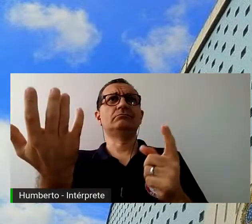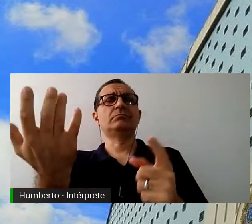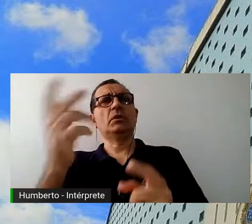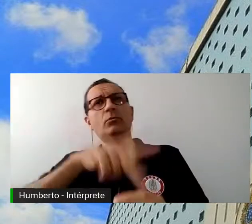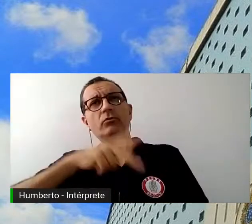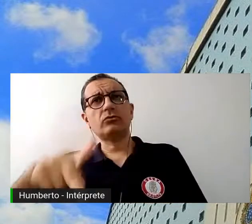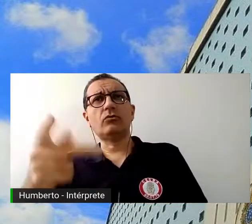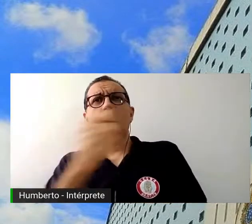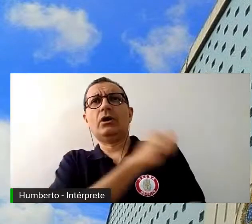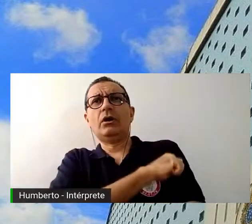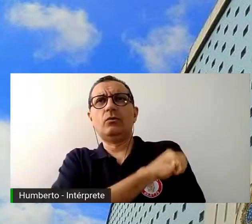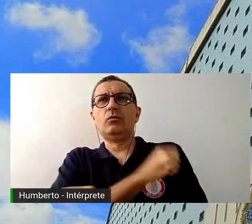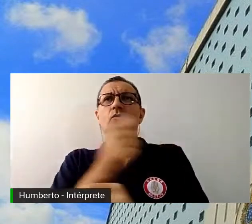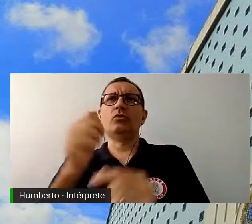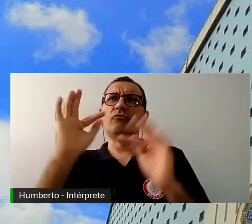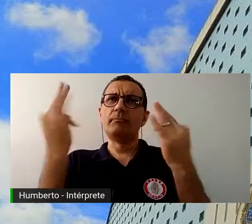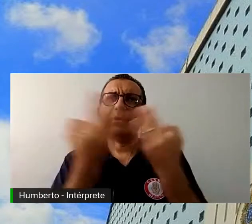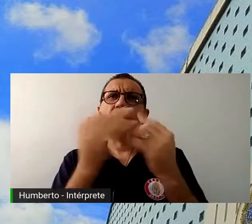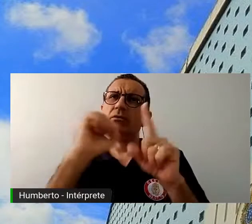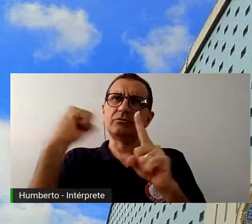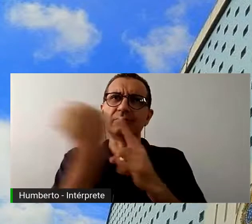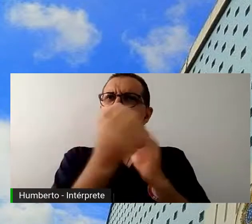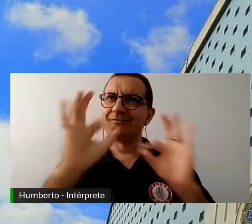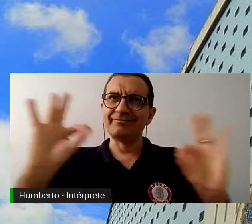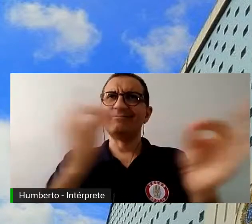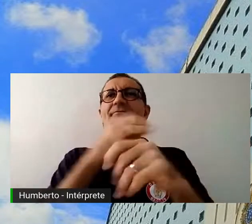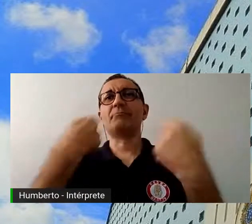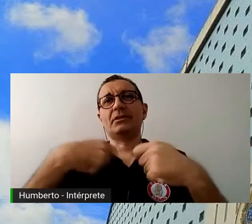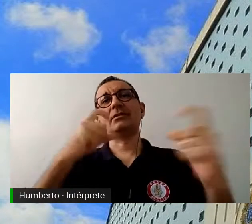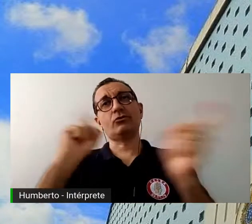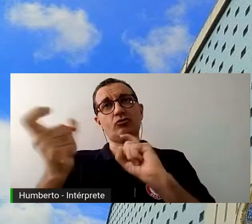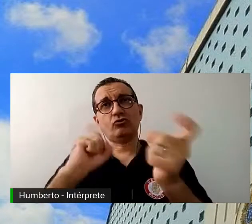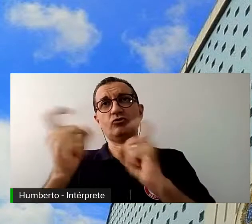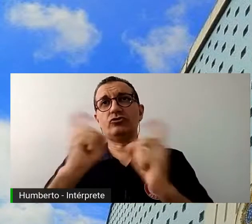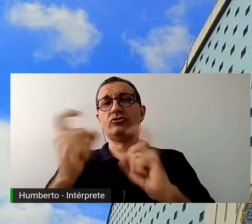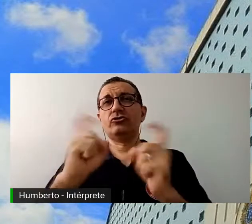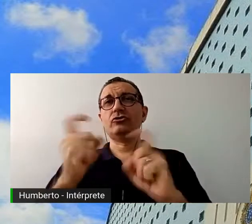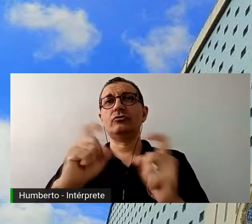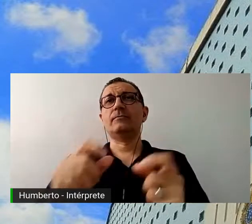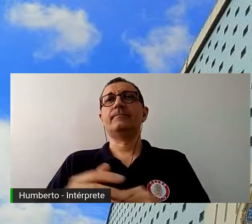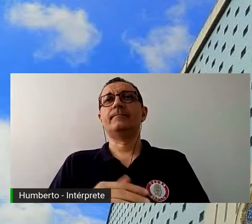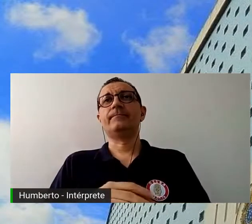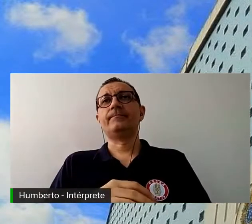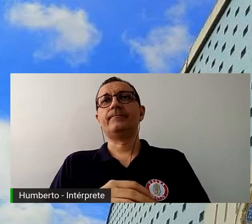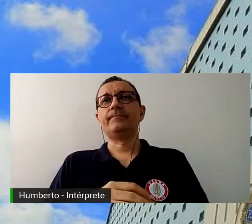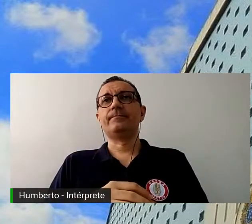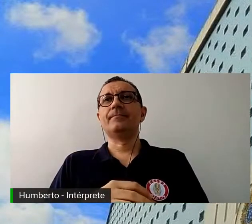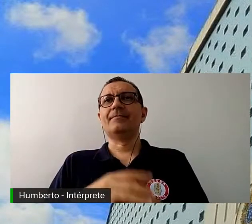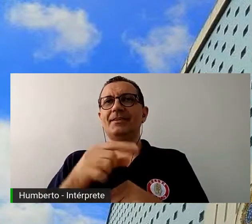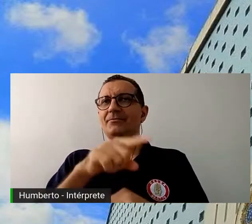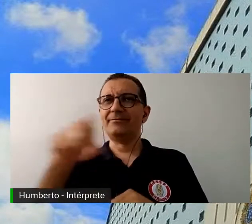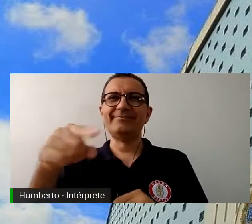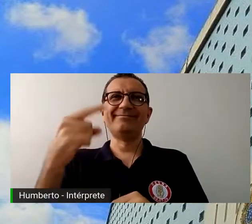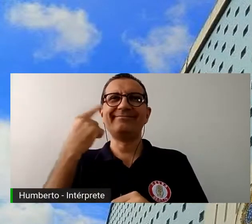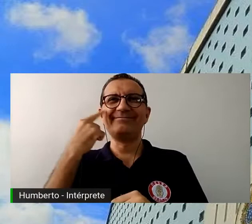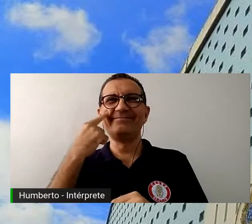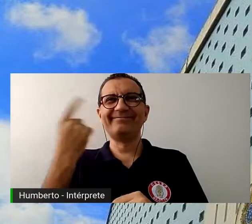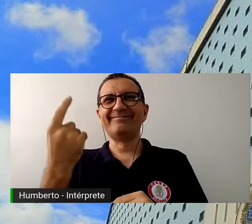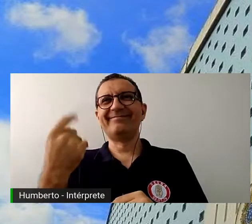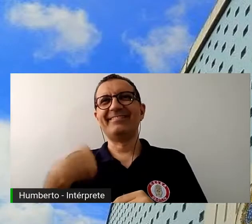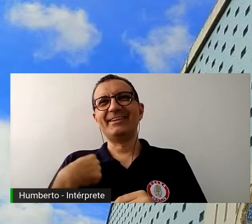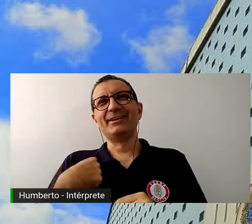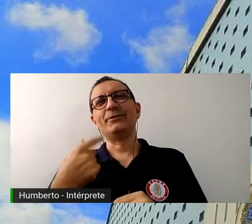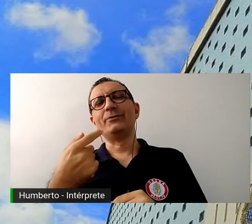os pares. É realmente, como vocês veem, os meus comentários, eles não podem